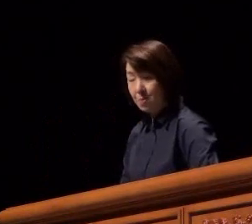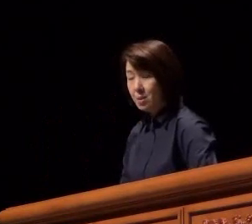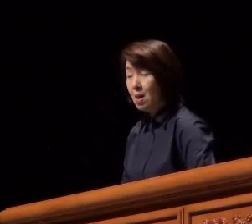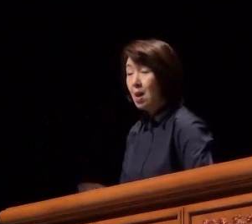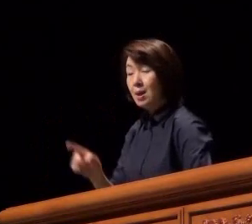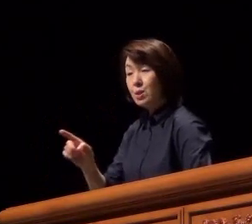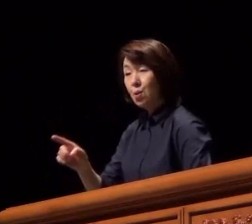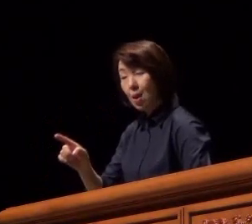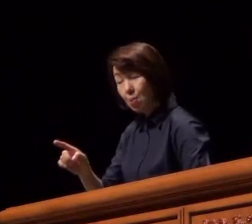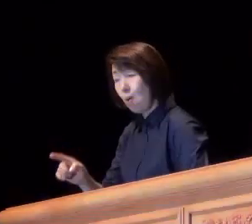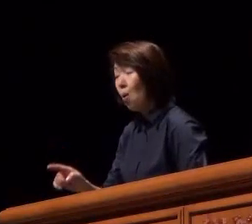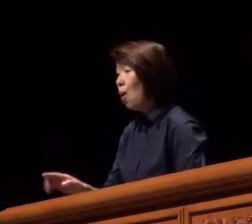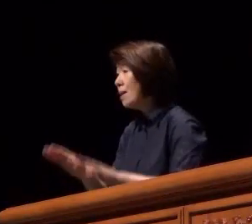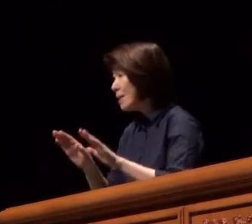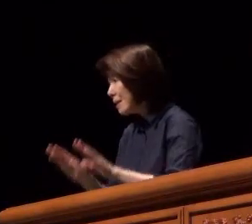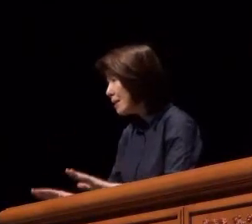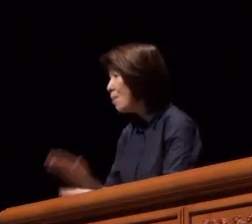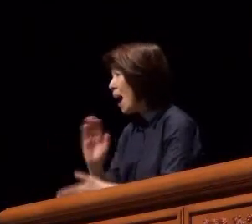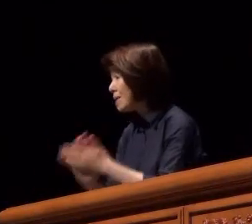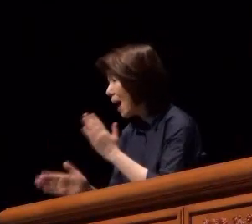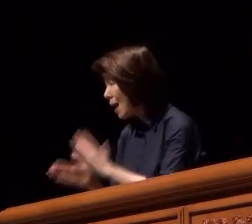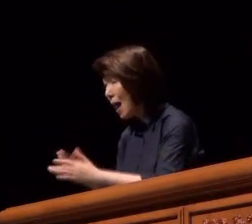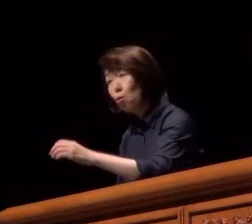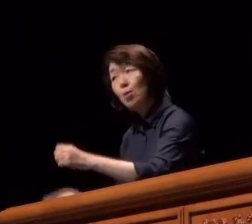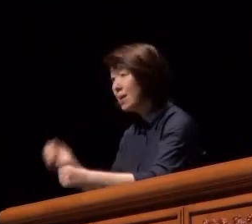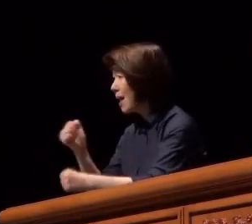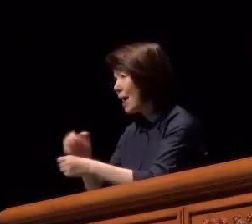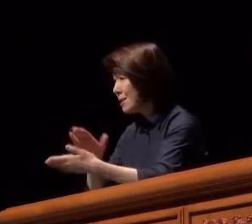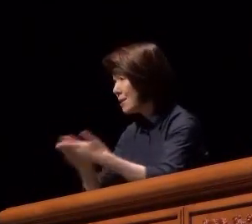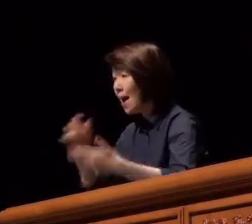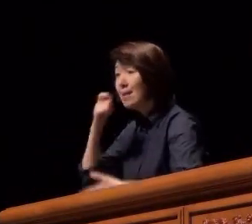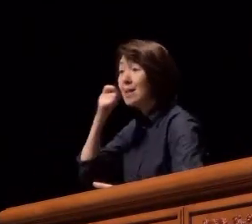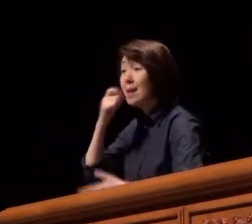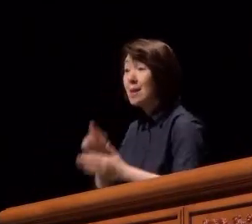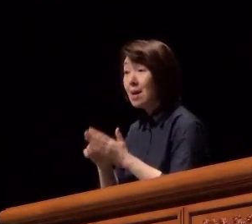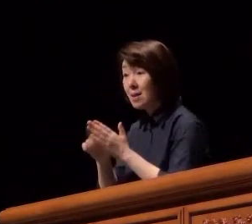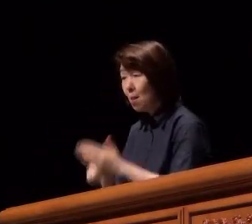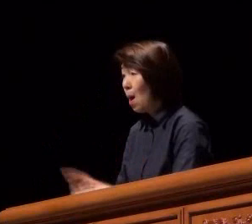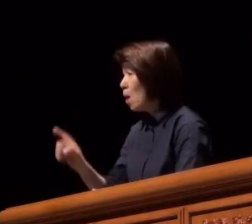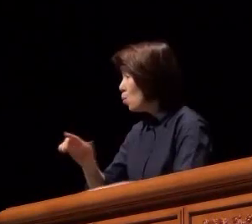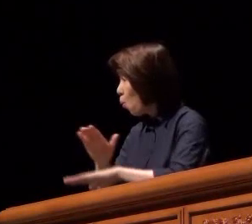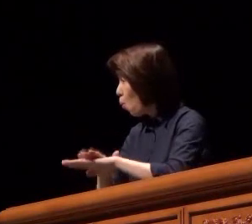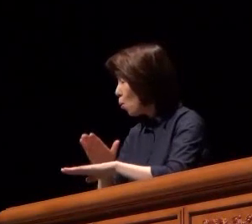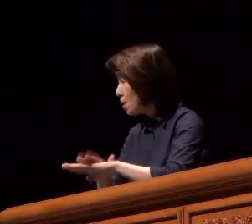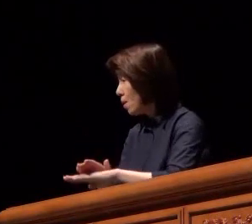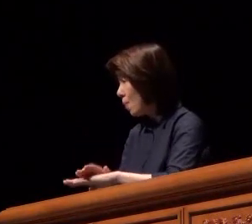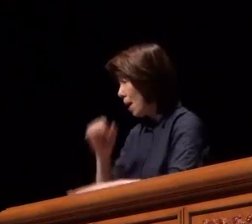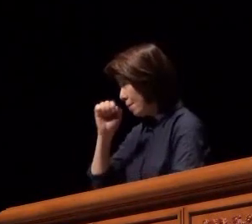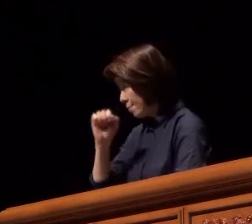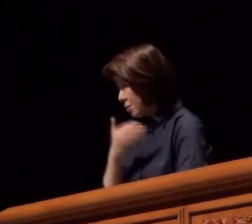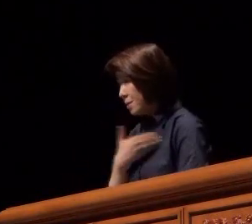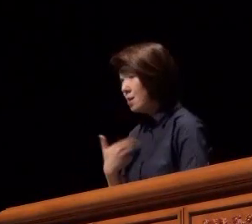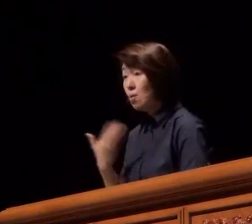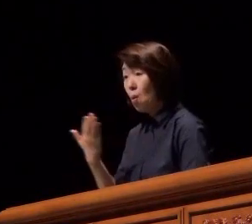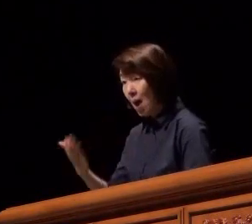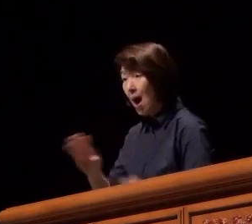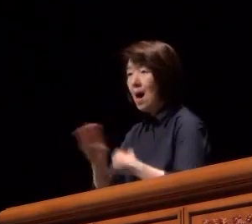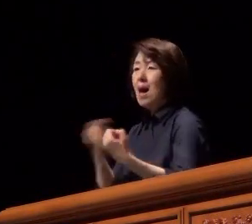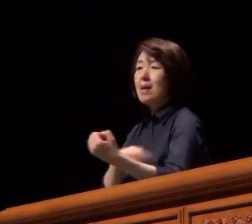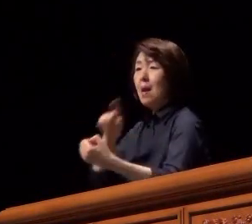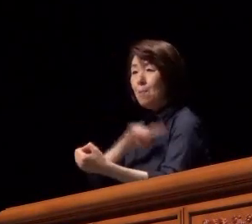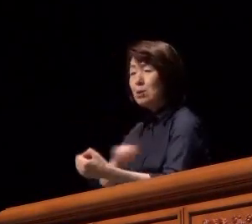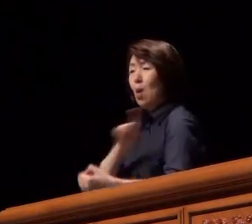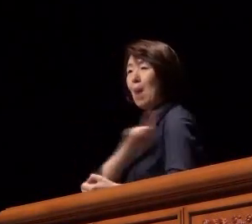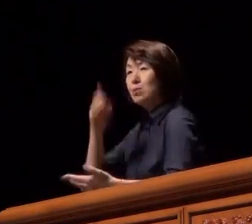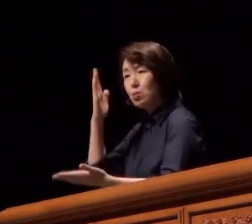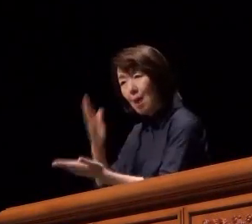をね、今さら取り返しがつかないとしたらば、どうすることができるかといったら、まず原発はやめる